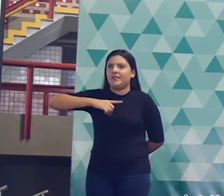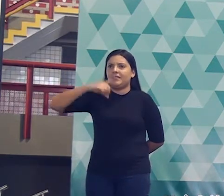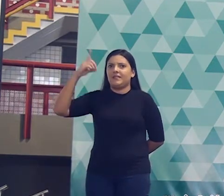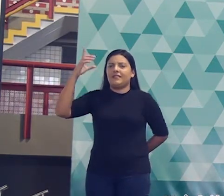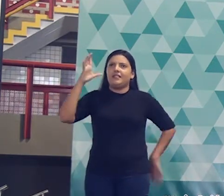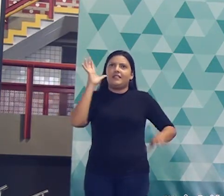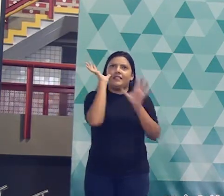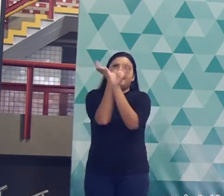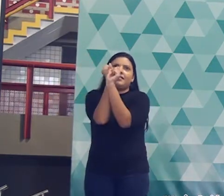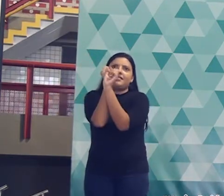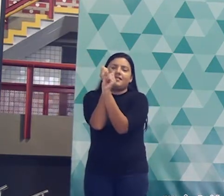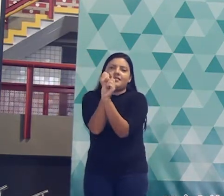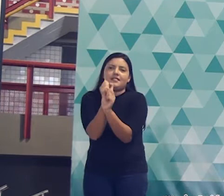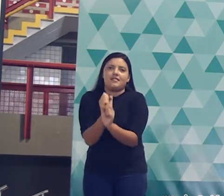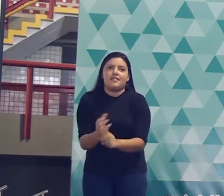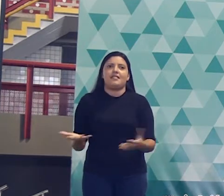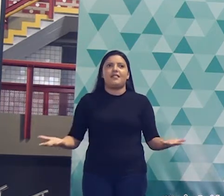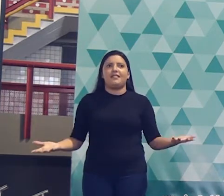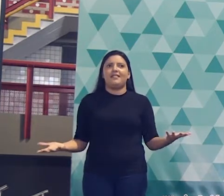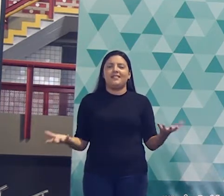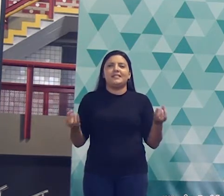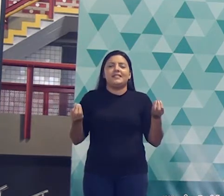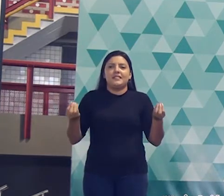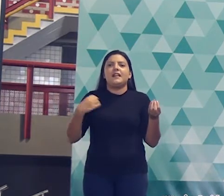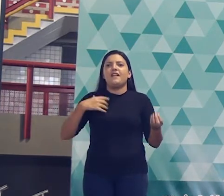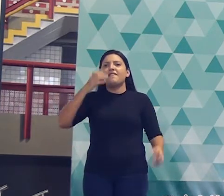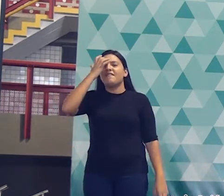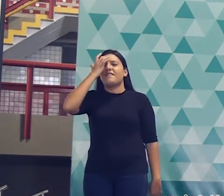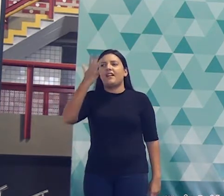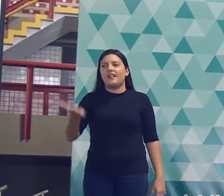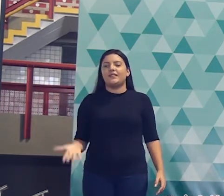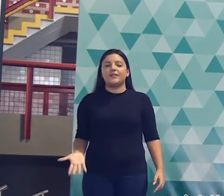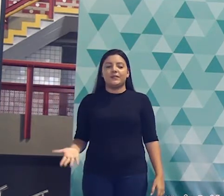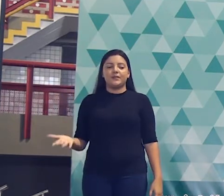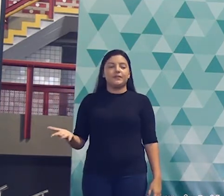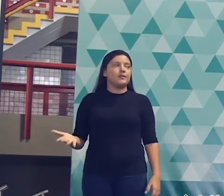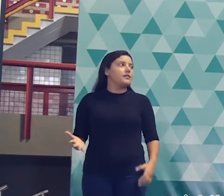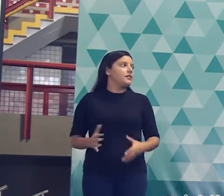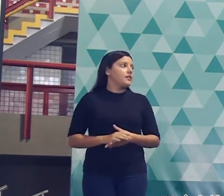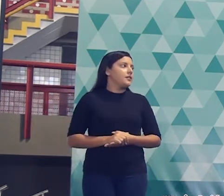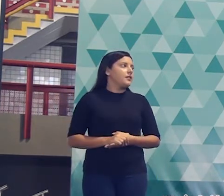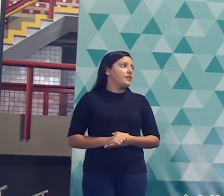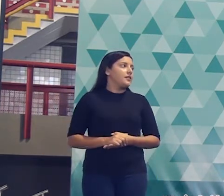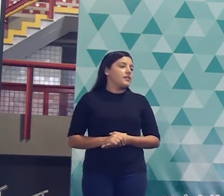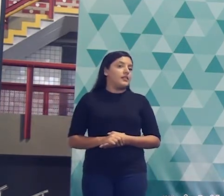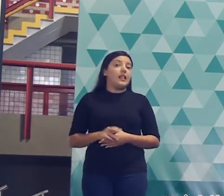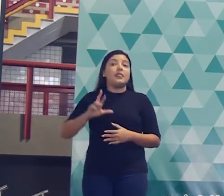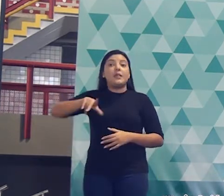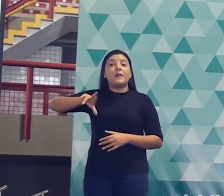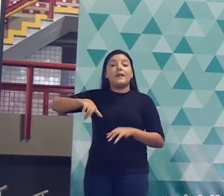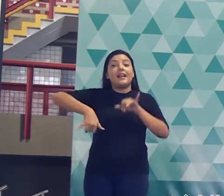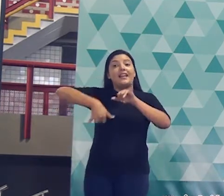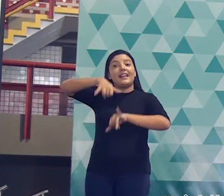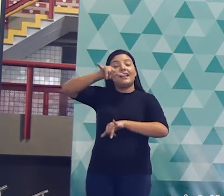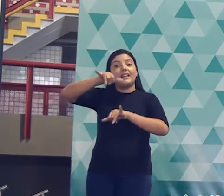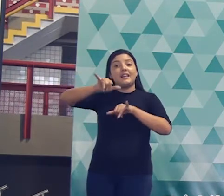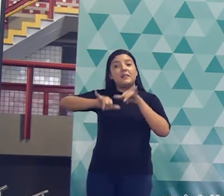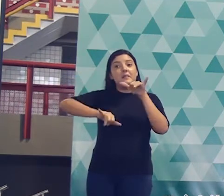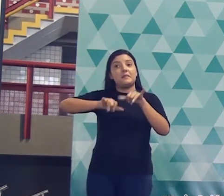contas 790 vezes. Não, mas calma, foi fácil. Não